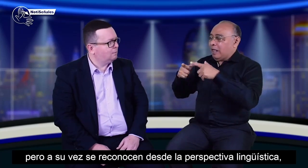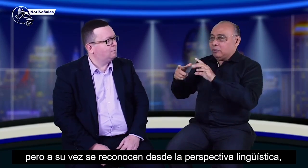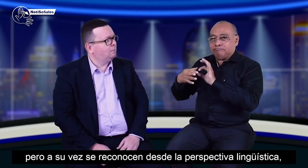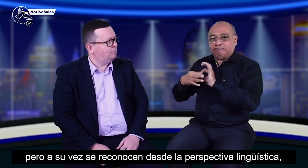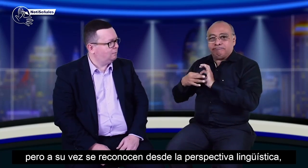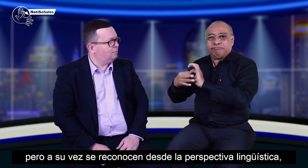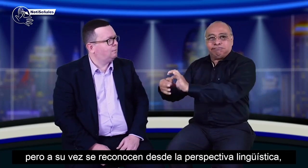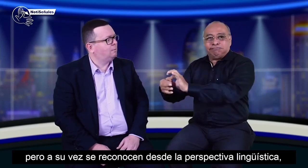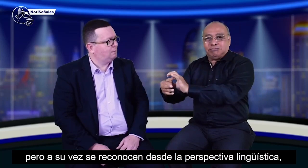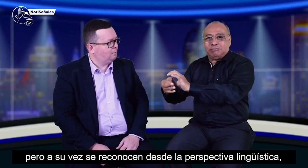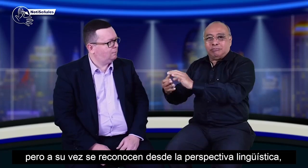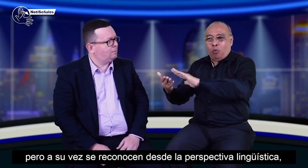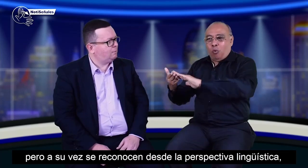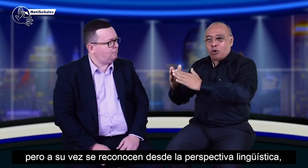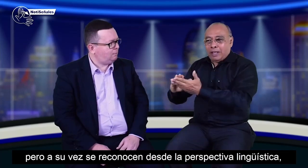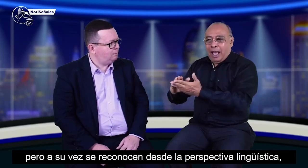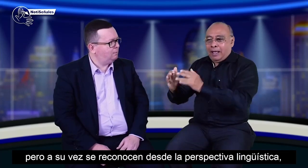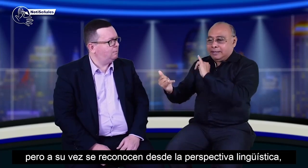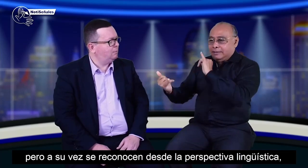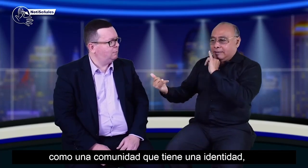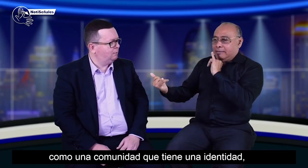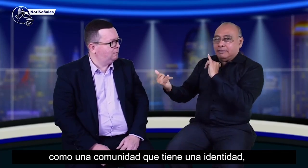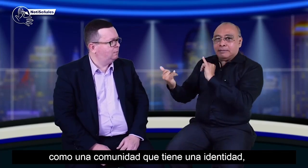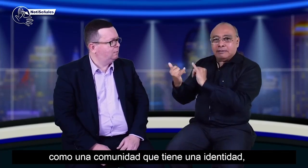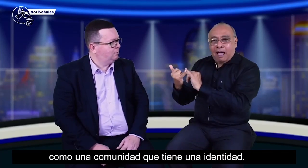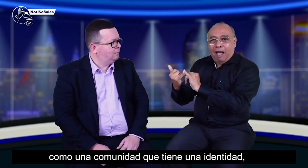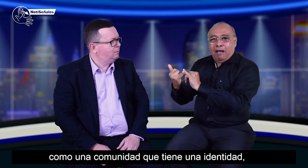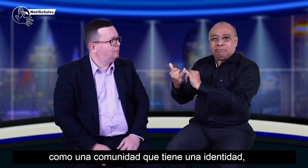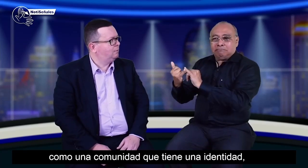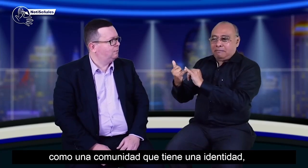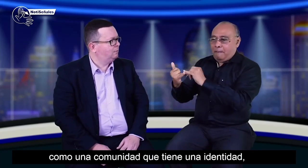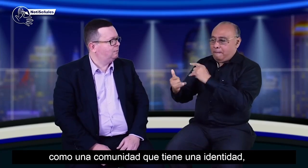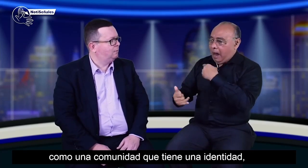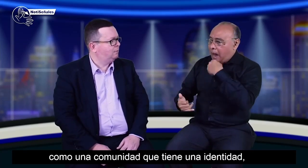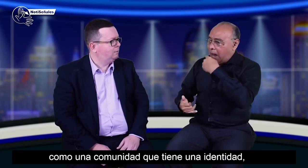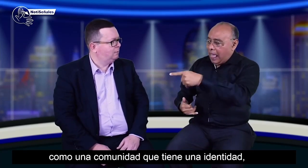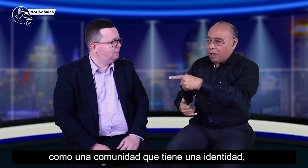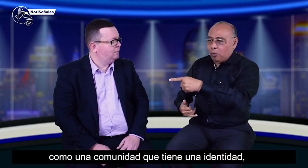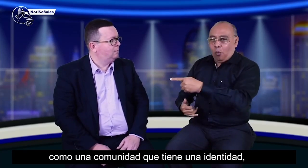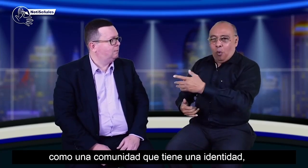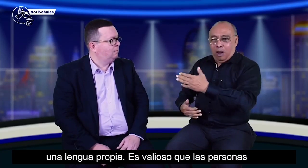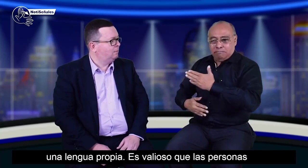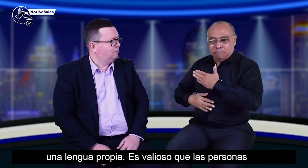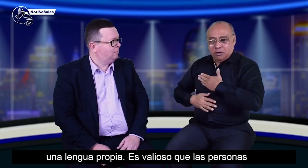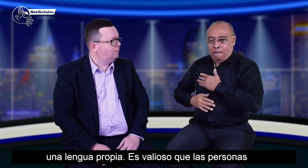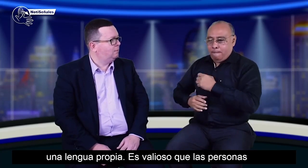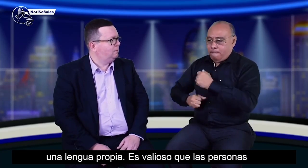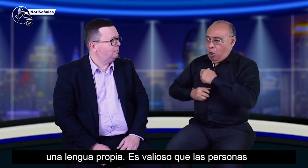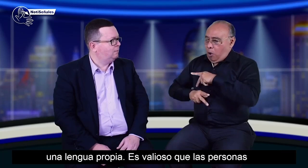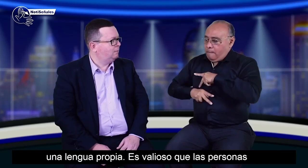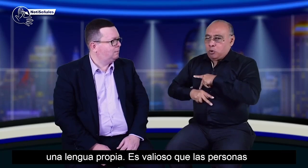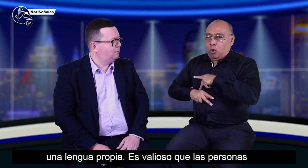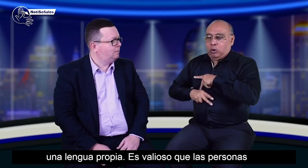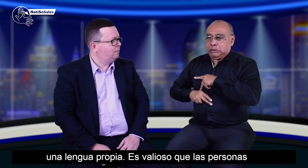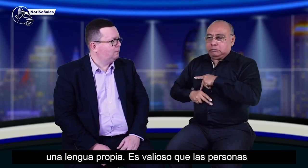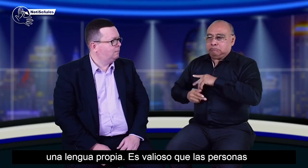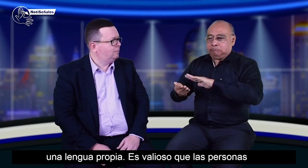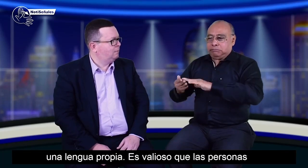se reconocen desde la perspectiva lingüística, como una comunidad que tiene una identidad, una lengua propia. Es valioso que las